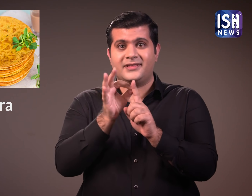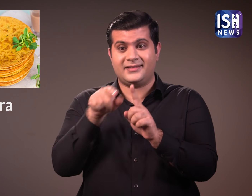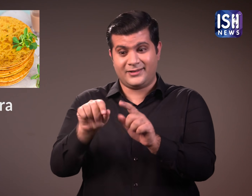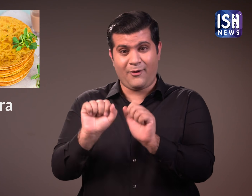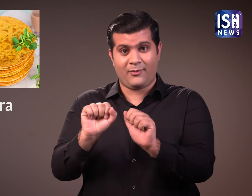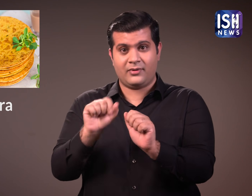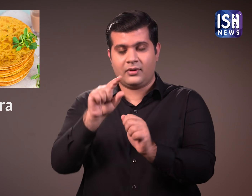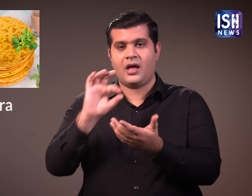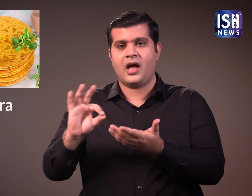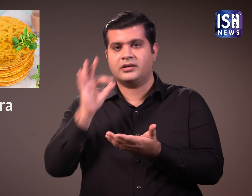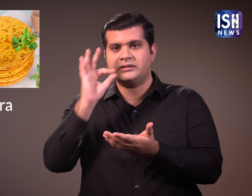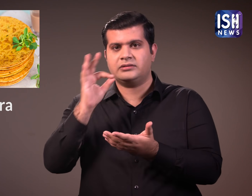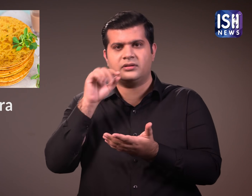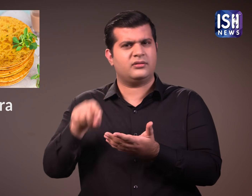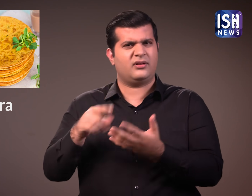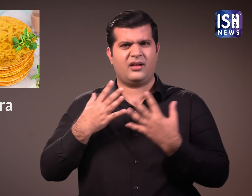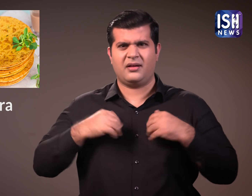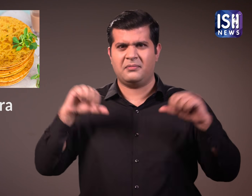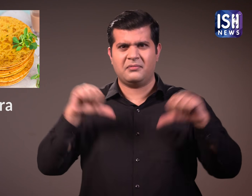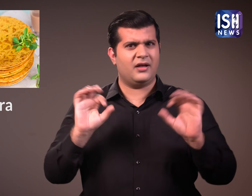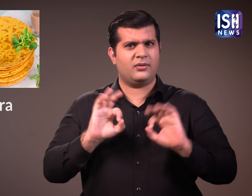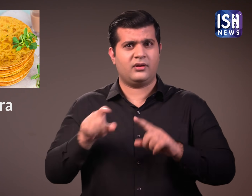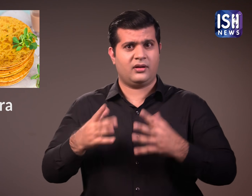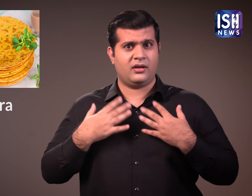बहुत स्वास्थ भी है।